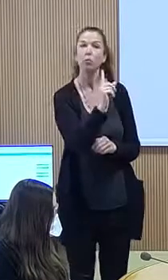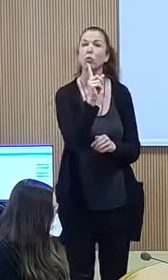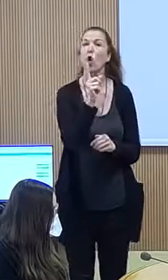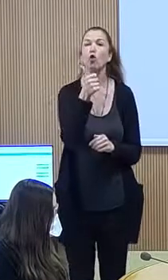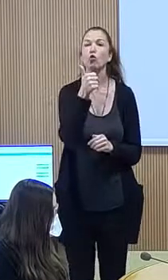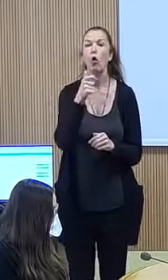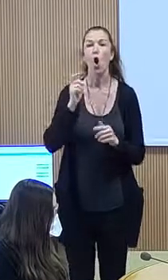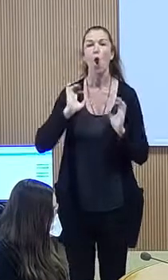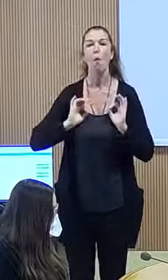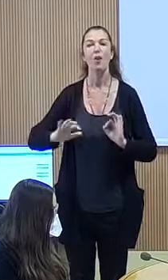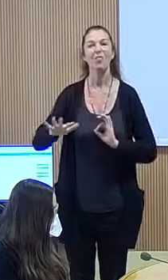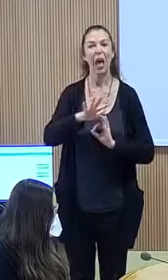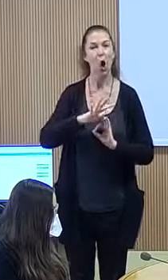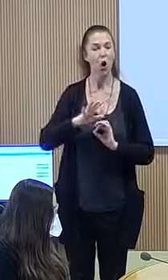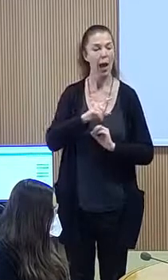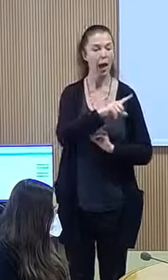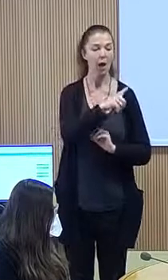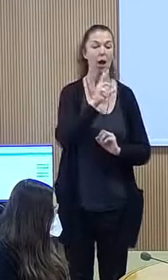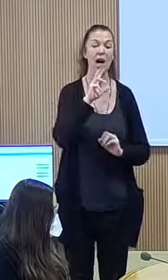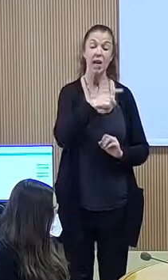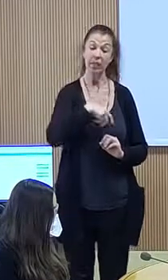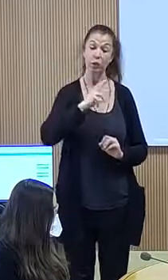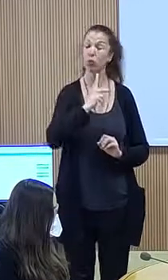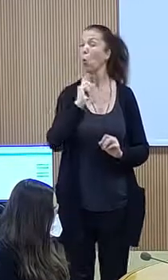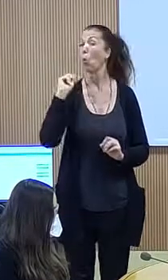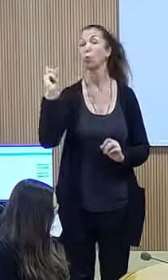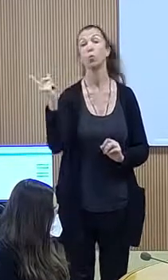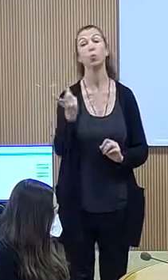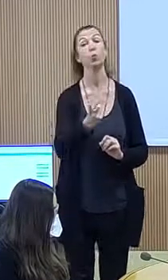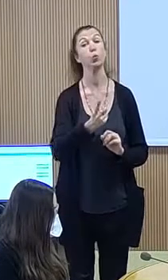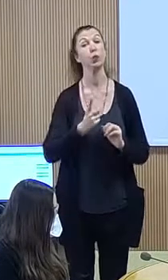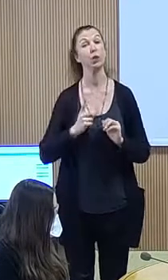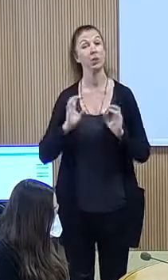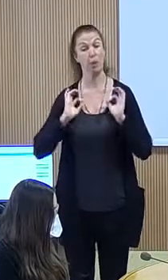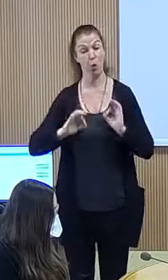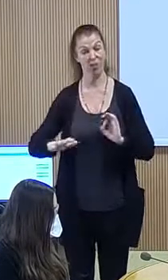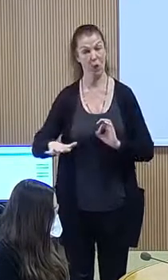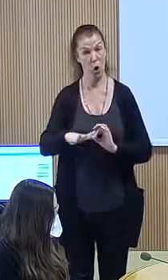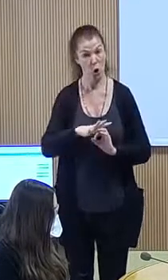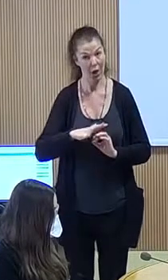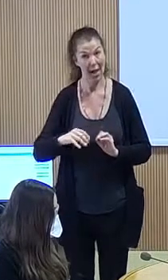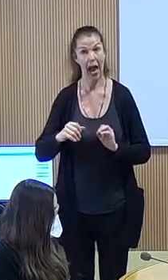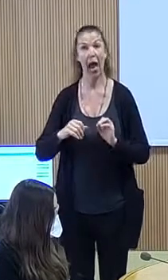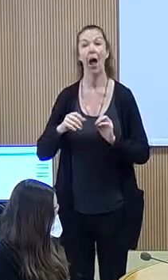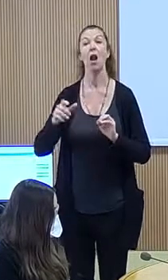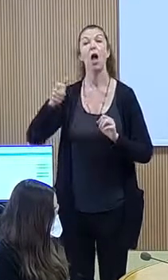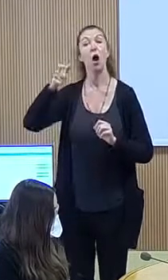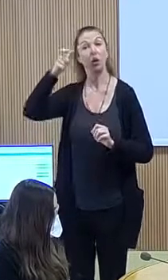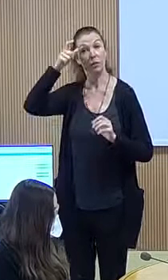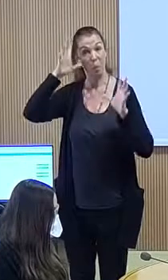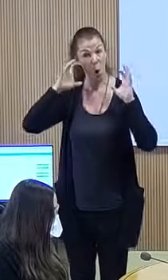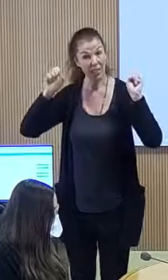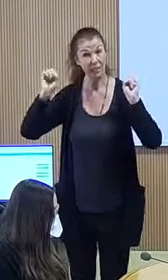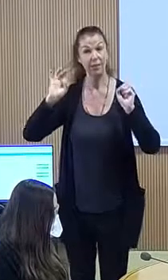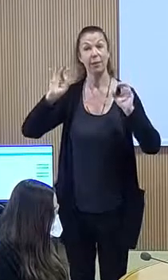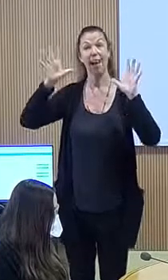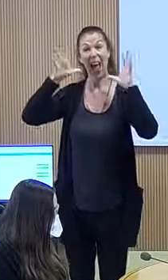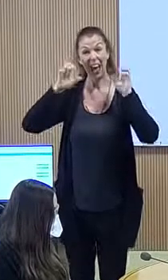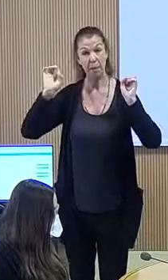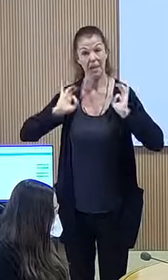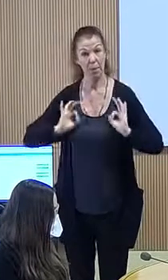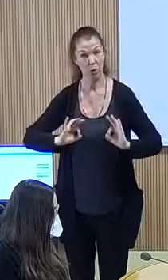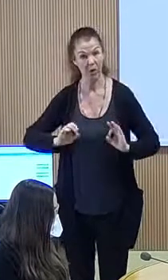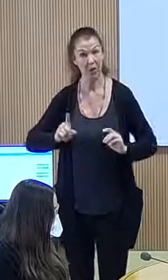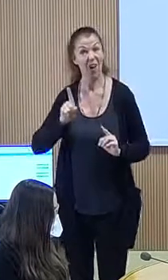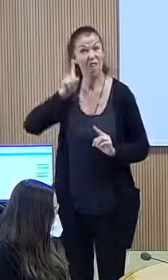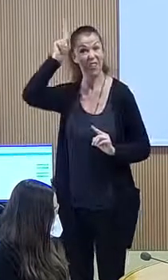aiuti alle forze tutte le forze dell'ordine erano ma il costo quindi polizia di stato carabinieri guardia di finanza le polizie locali perché